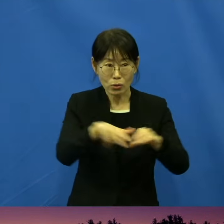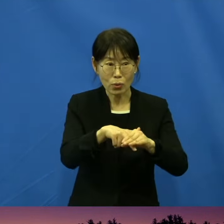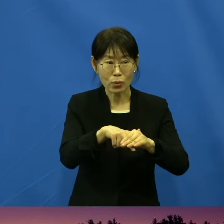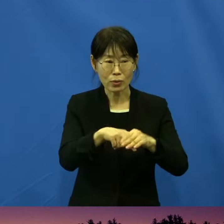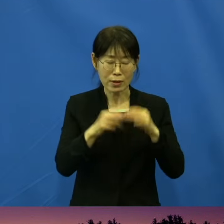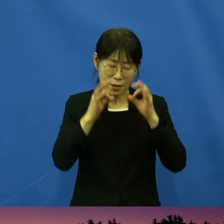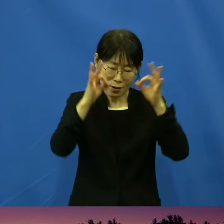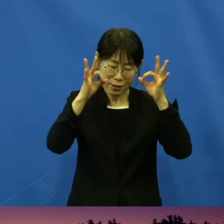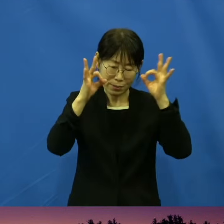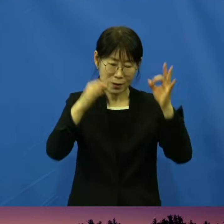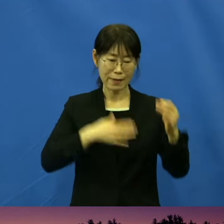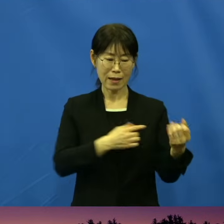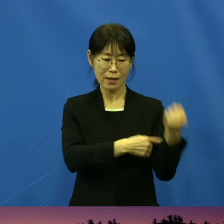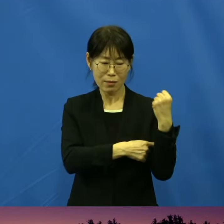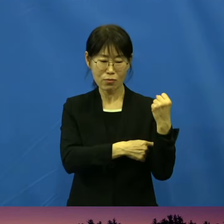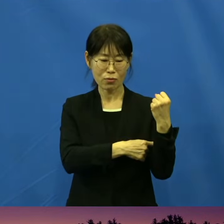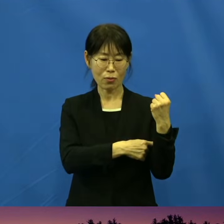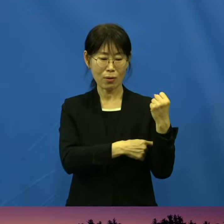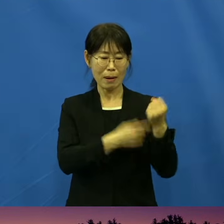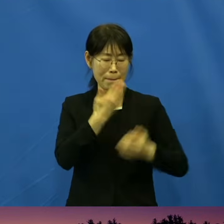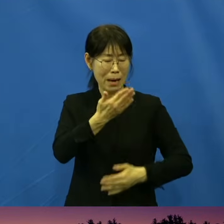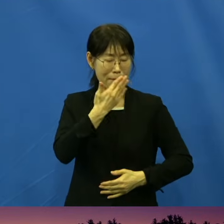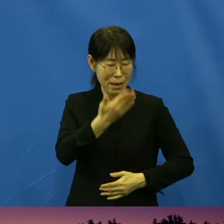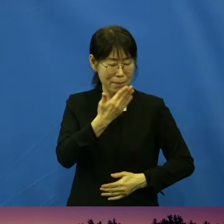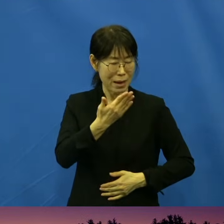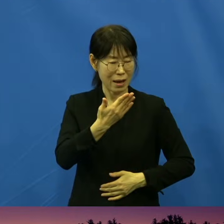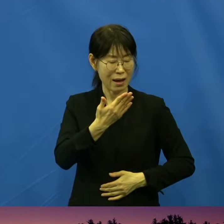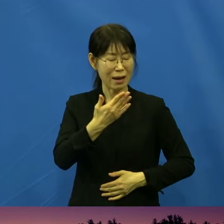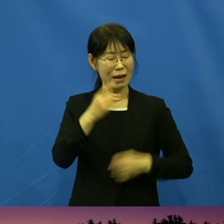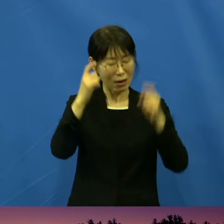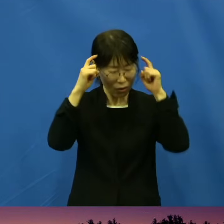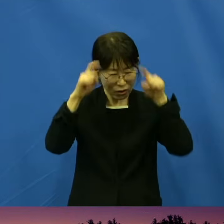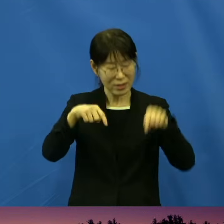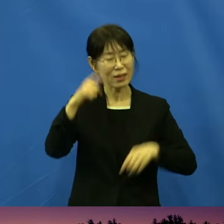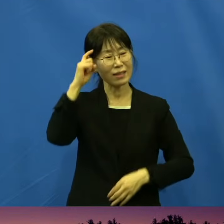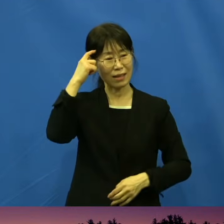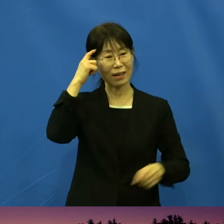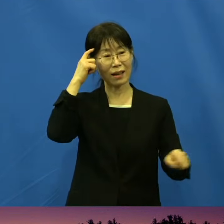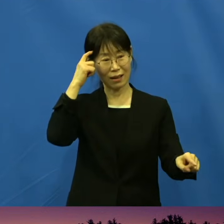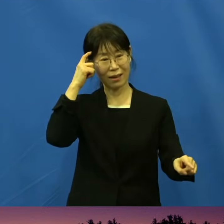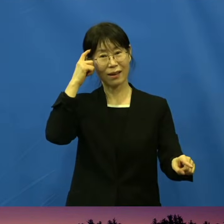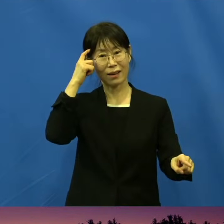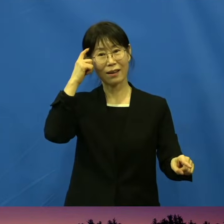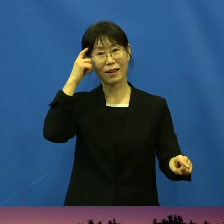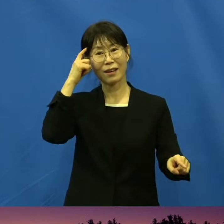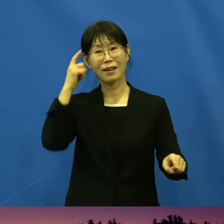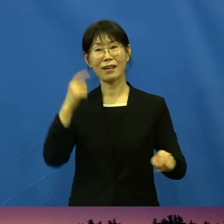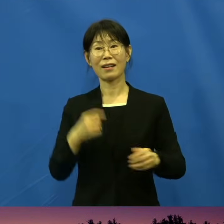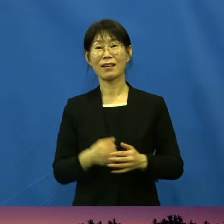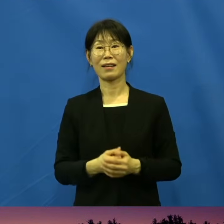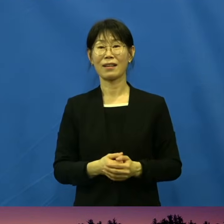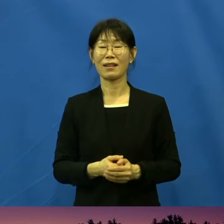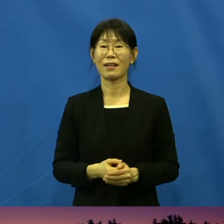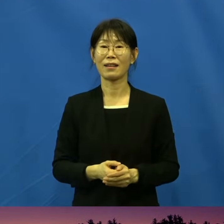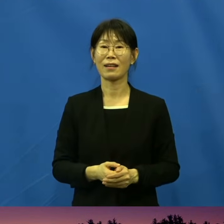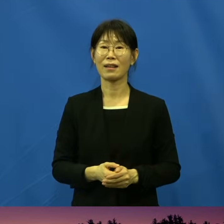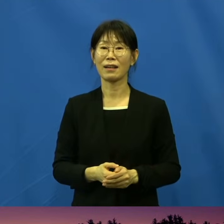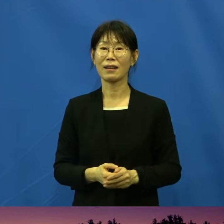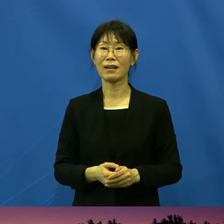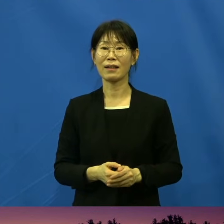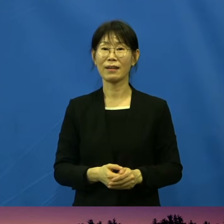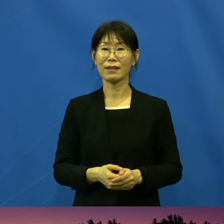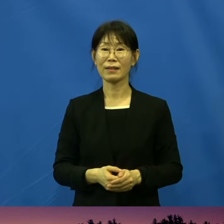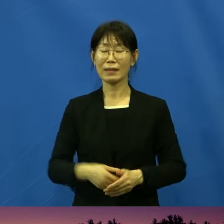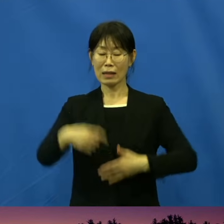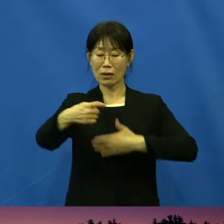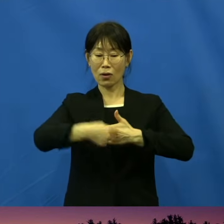좌절감만 안겨주게요. 줄 뿐입니다. 외형은 좀 바뀌고 다른 사람에게는 그럴듯하게 신앙생활을